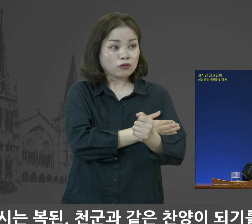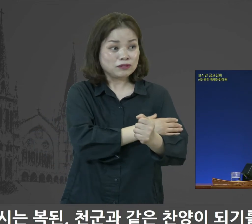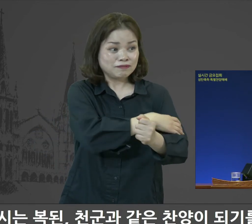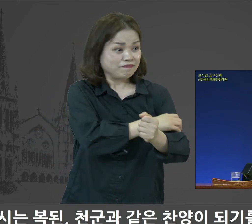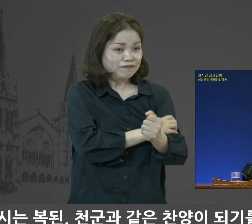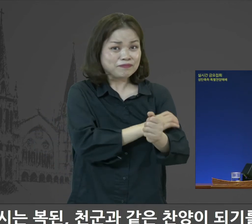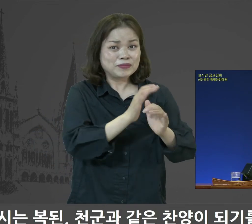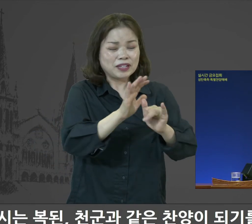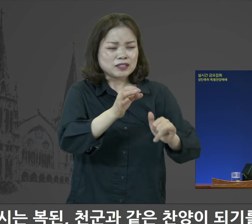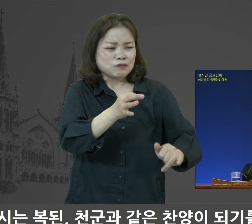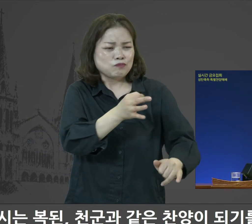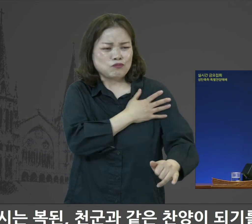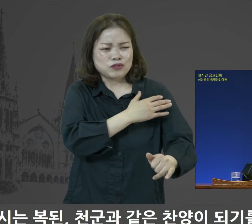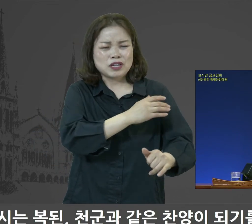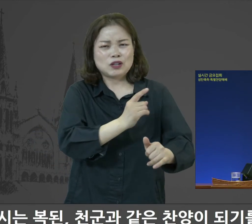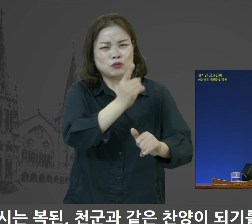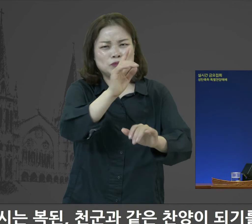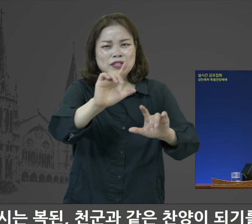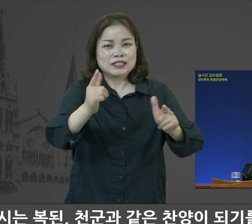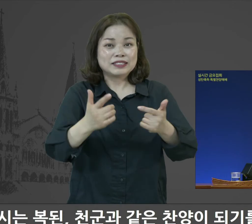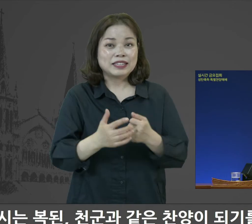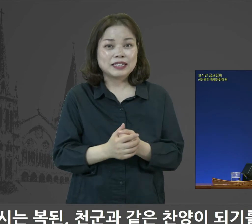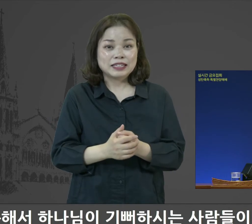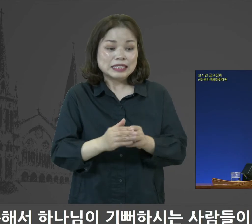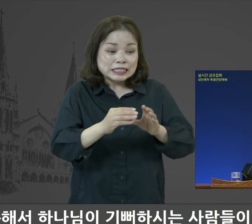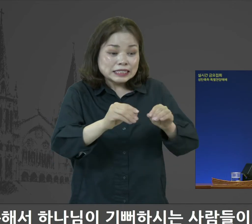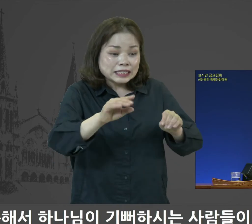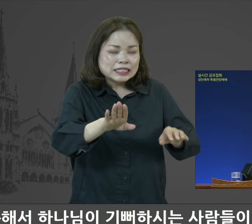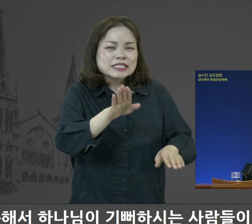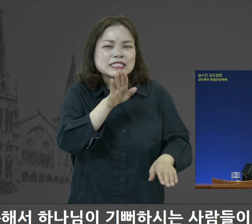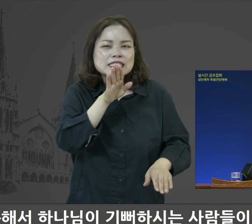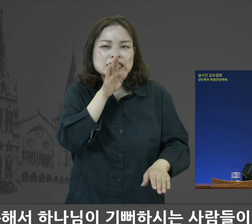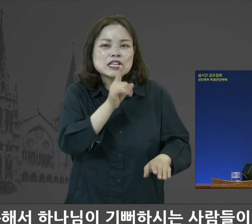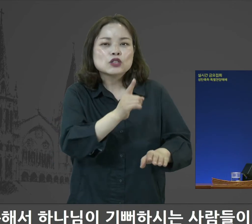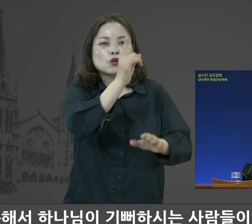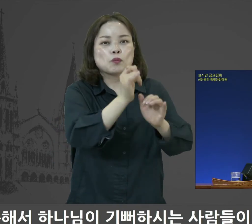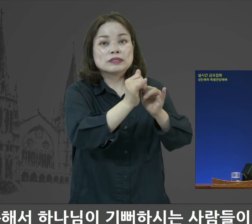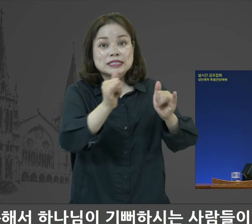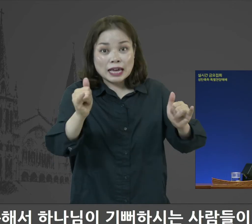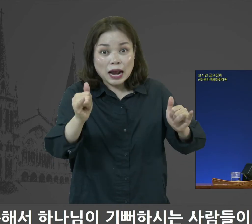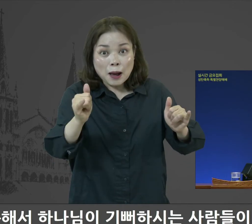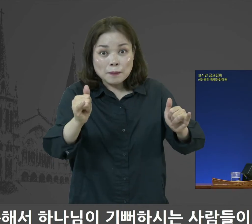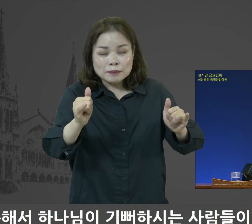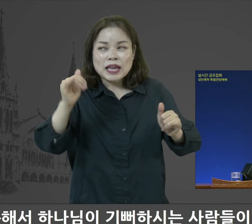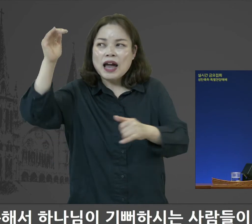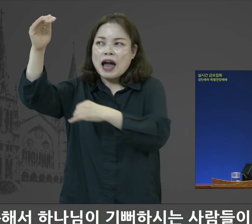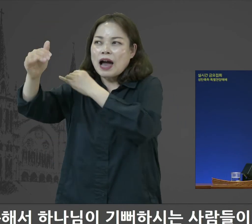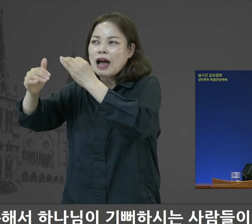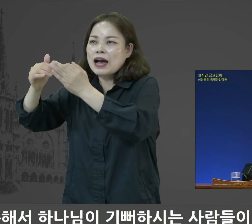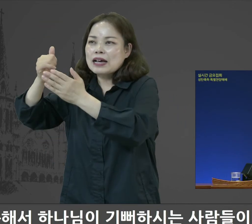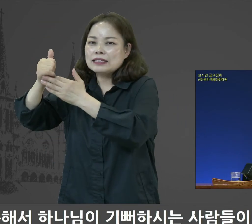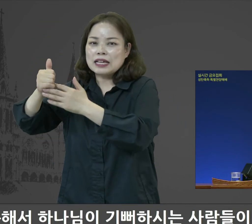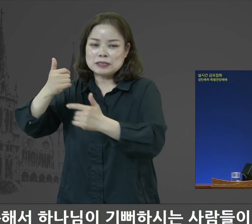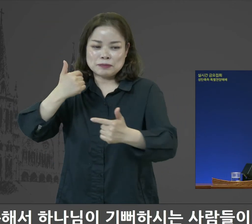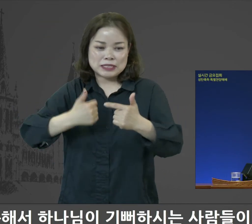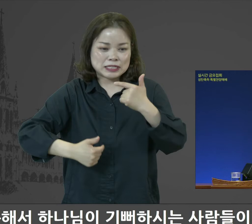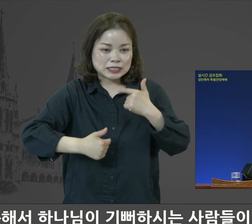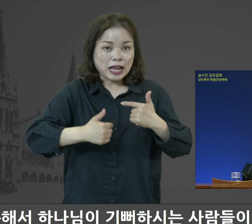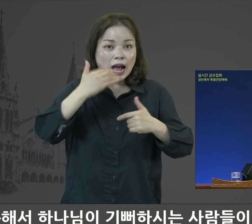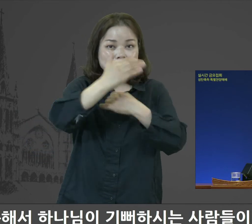아닙니다. 부자들이 높은 게 아닙니다. 이 땅에서 진짜 높은 사람들은 하나님이 기뻐하시는